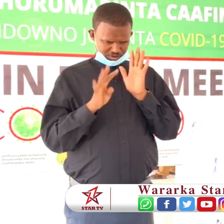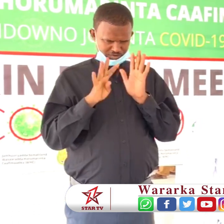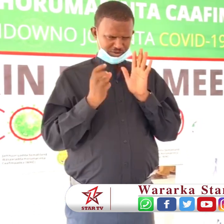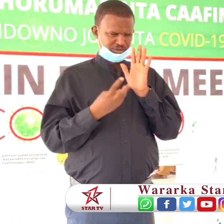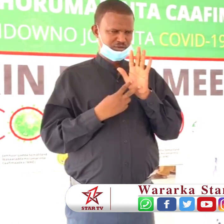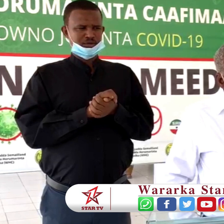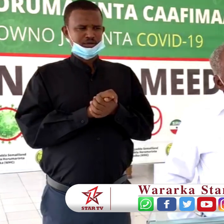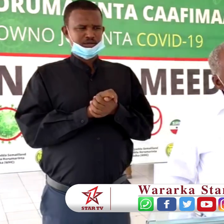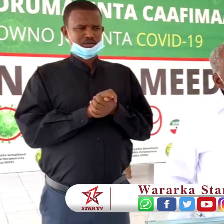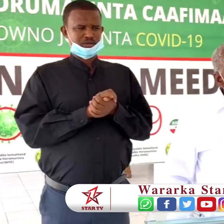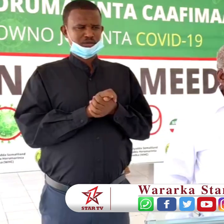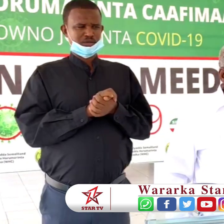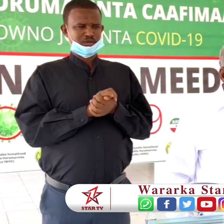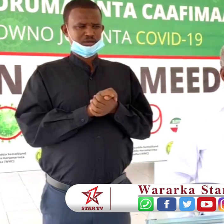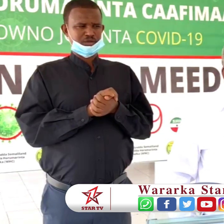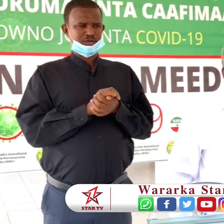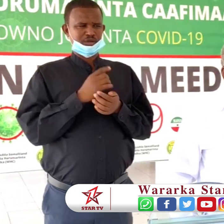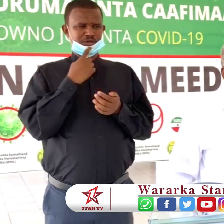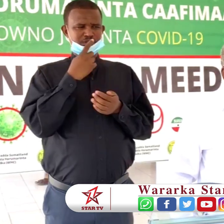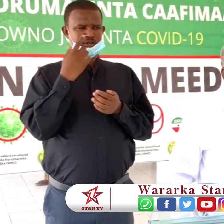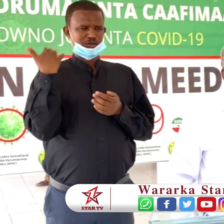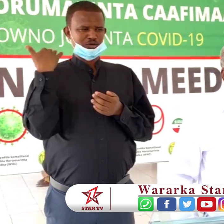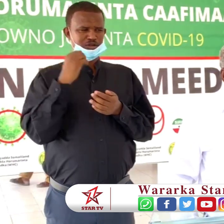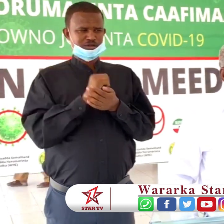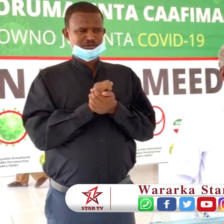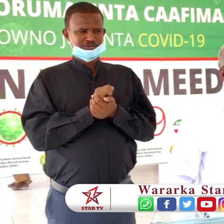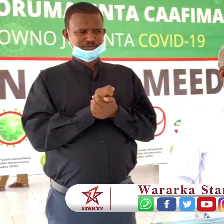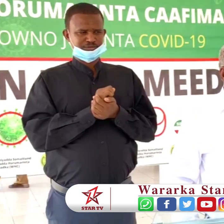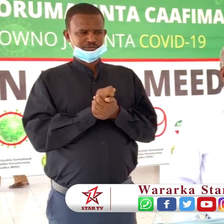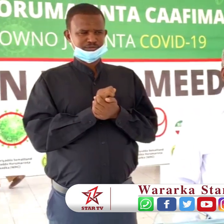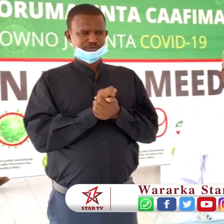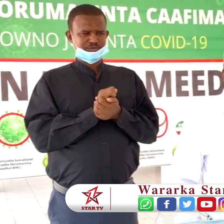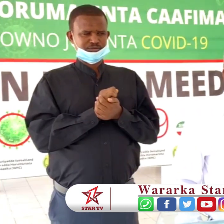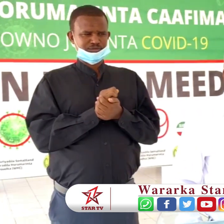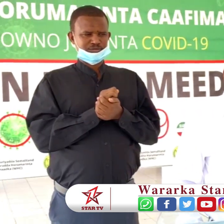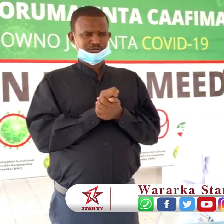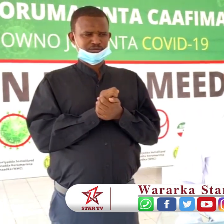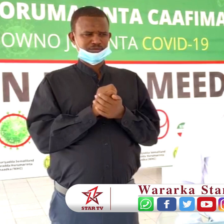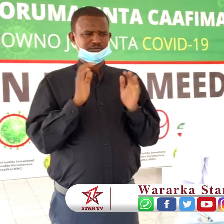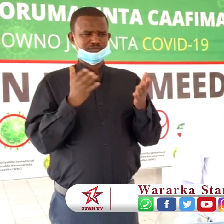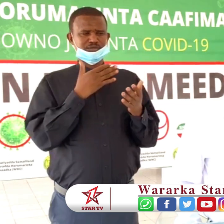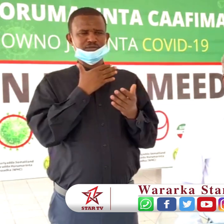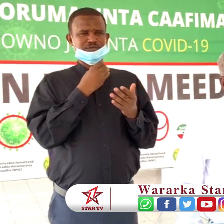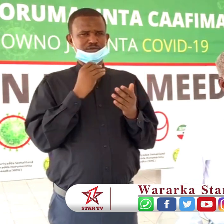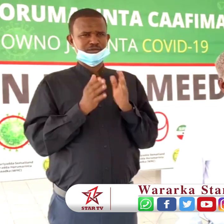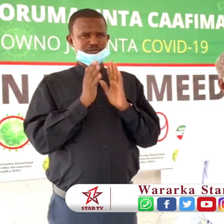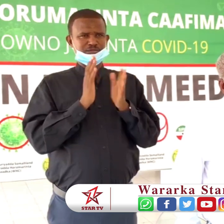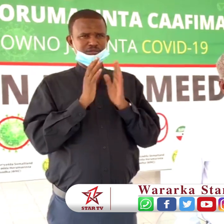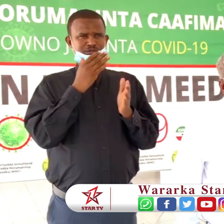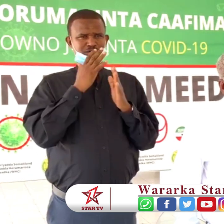Xuseen Maxamed Yuusuf. Sidii caadada inoo ahayd, waxa aan doonayaa halkan inaan bulshaweynta